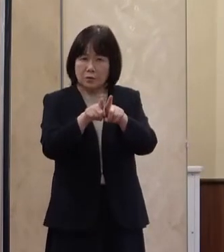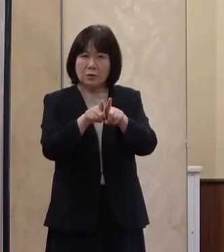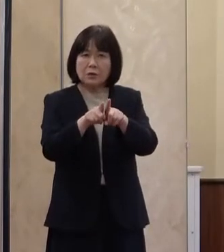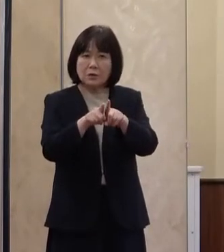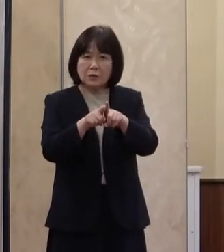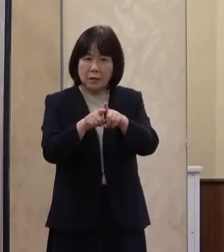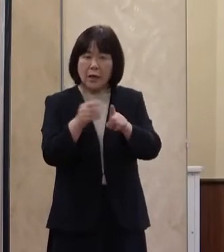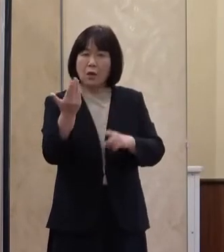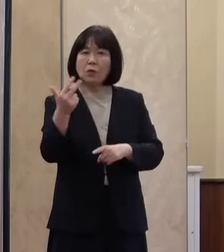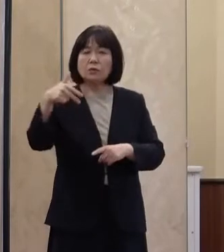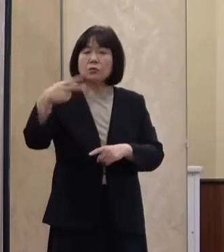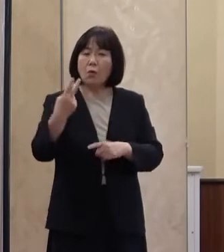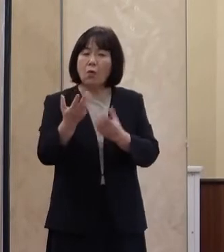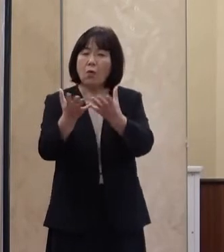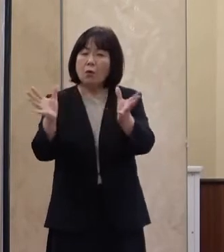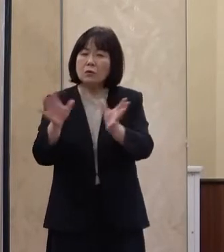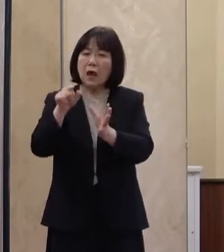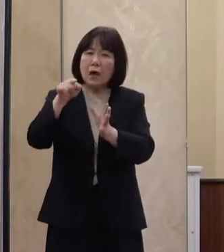ったホストクラブであったり、